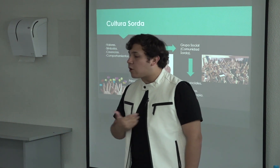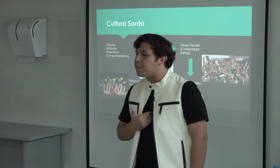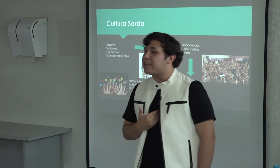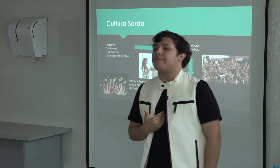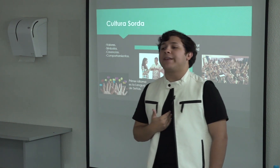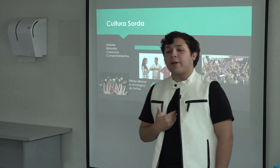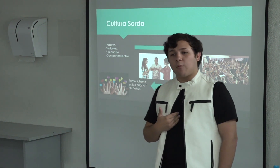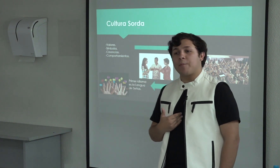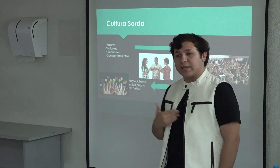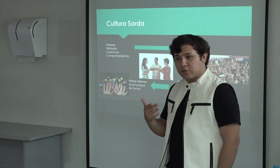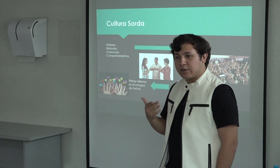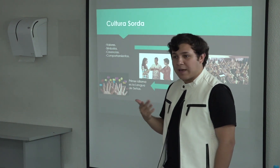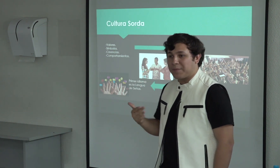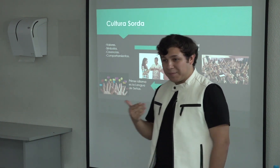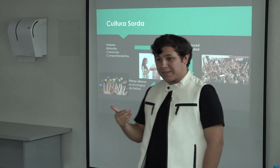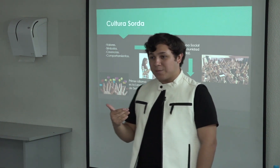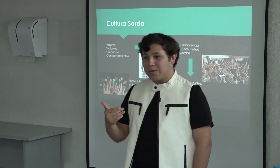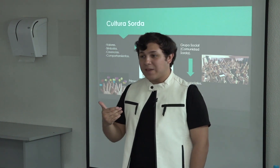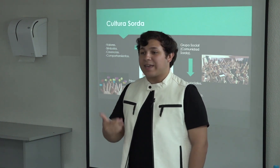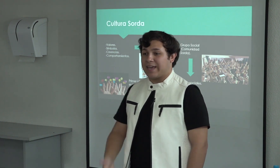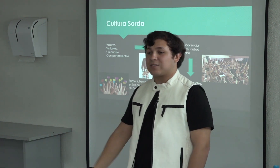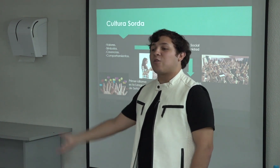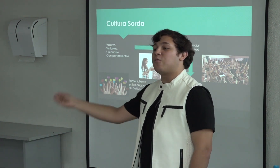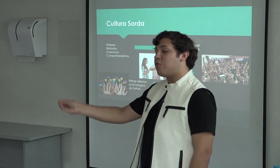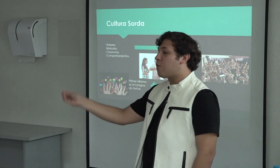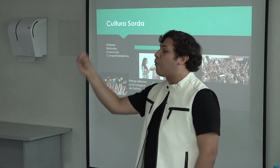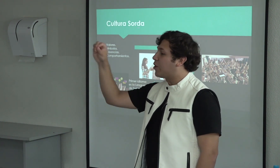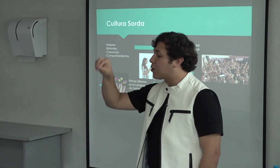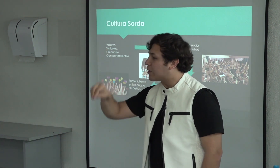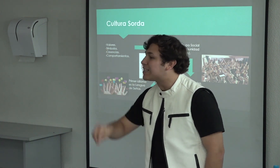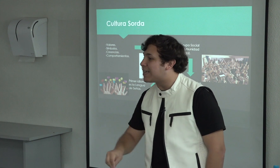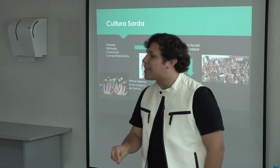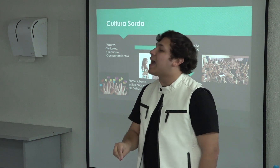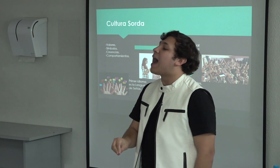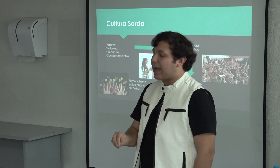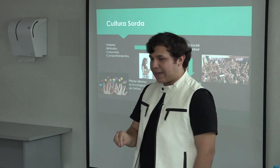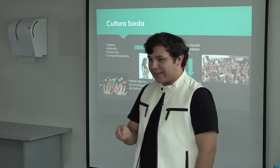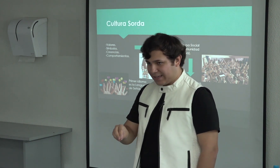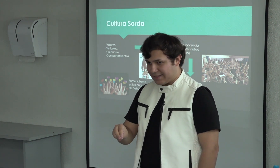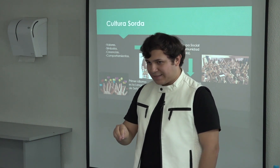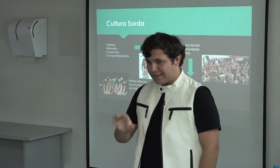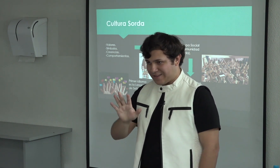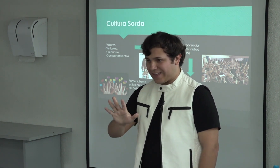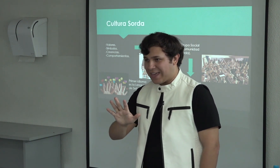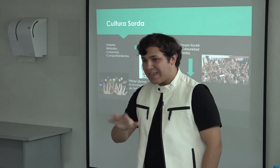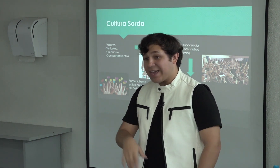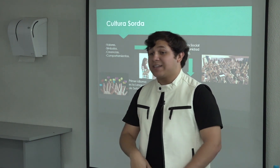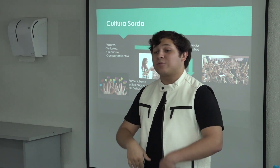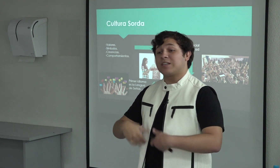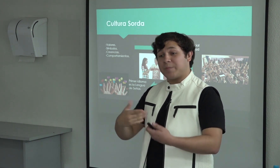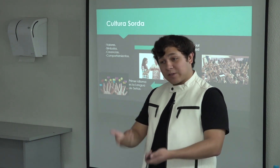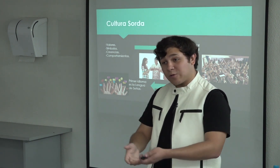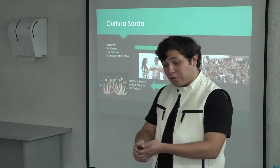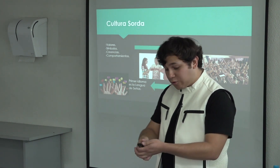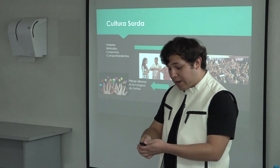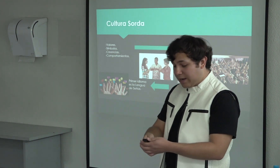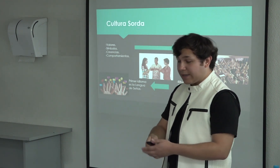que me define como persona a mí mismo es como poner una seña a cada quien. ¿Okay? Es un aspecto cultural que